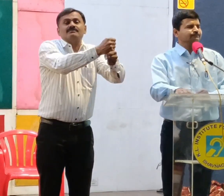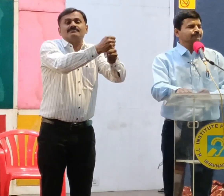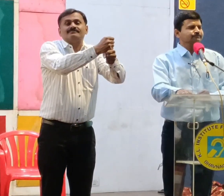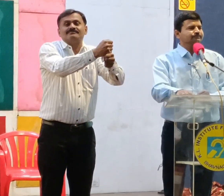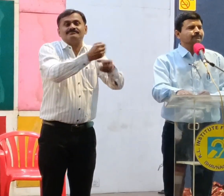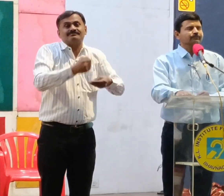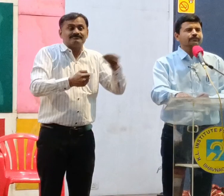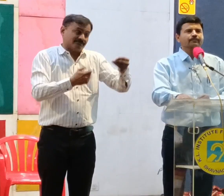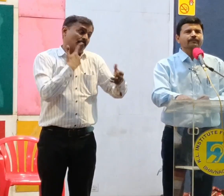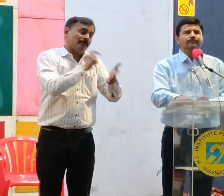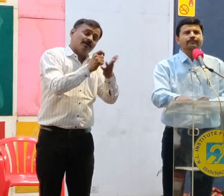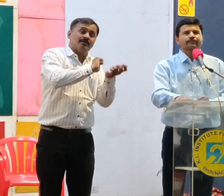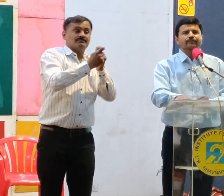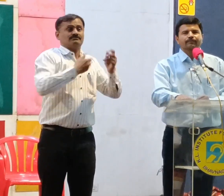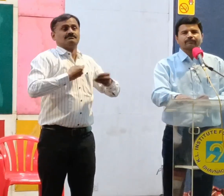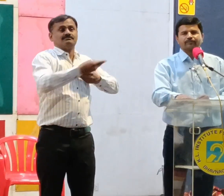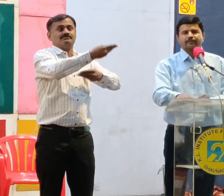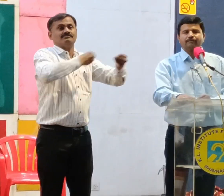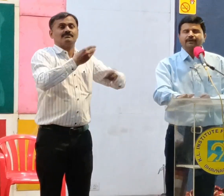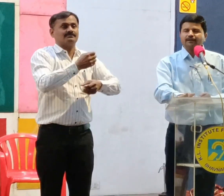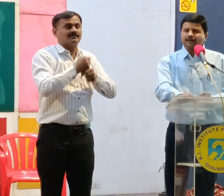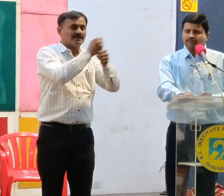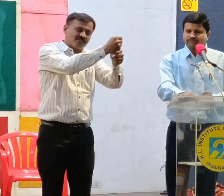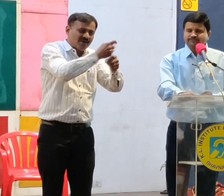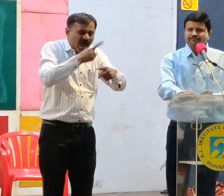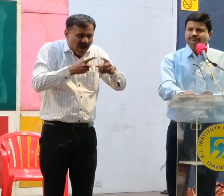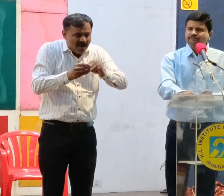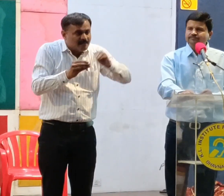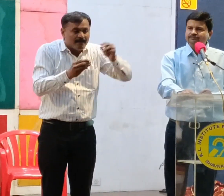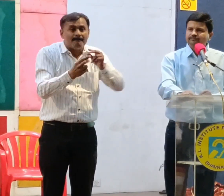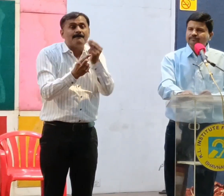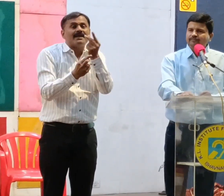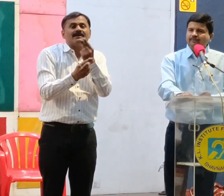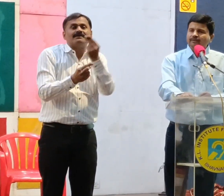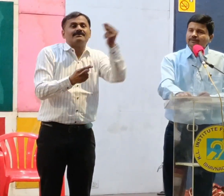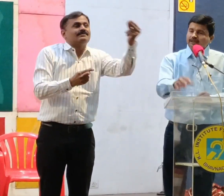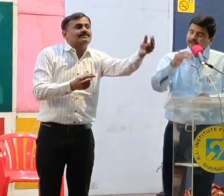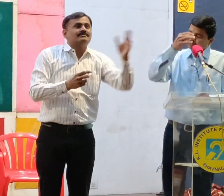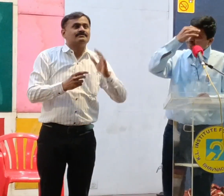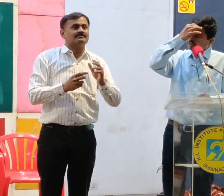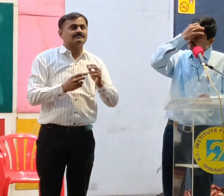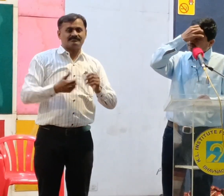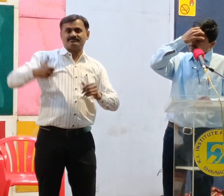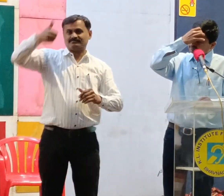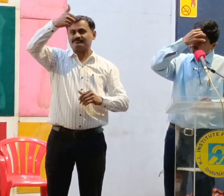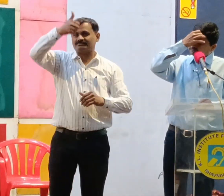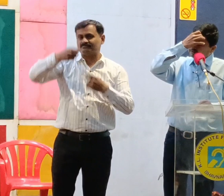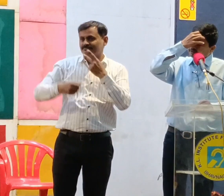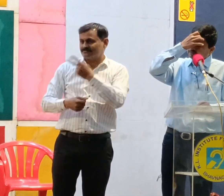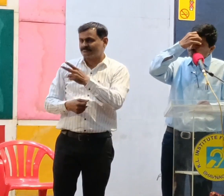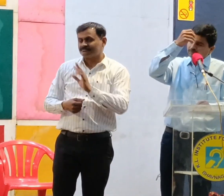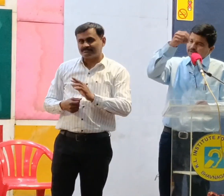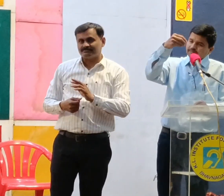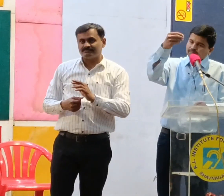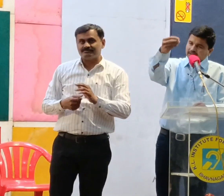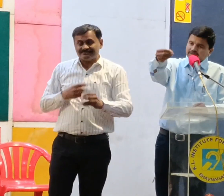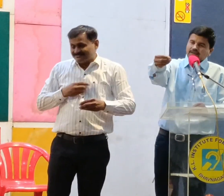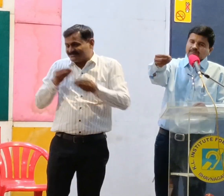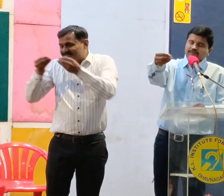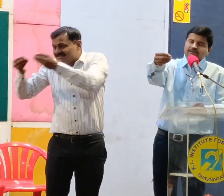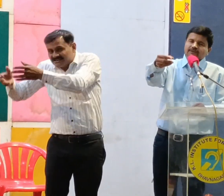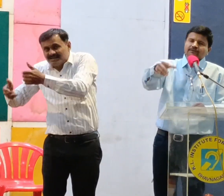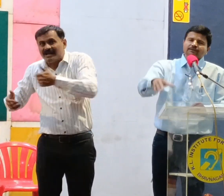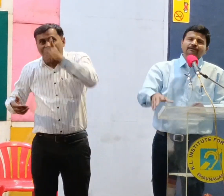તમે એ રાખો. જ્યારે આ સોદાગર કે જે પોટલી